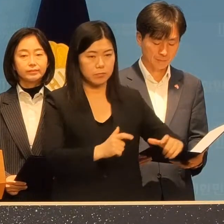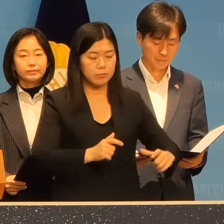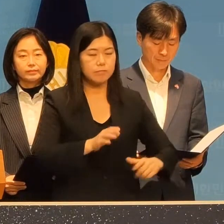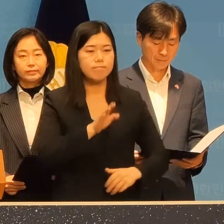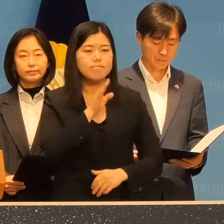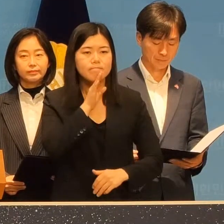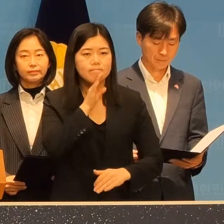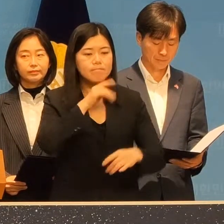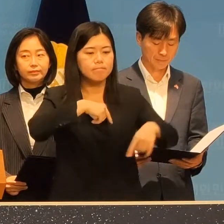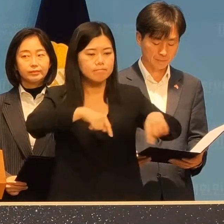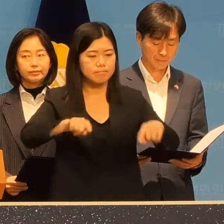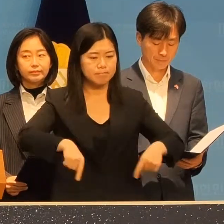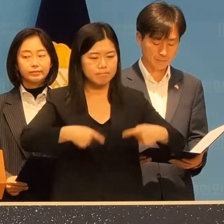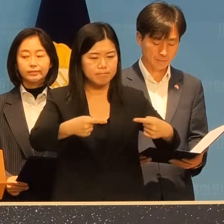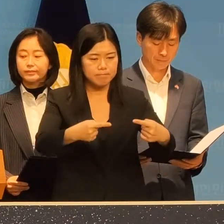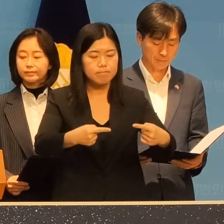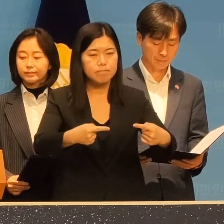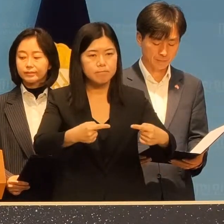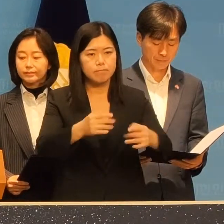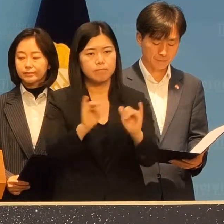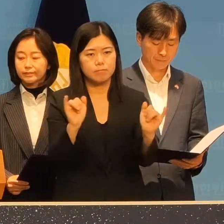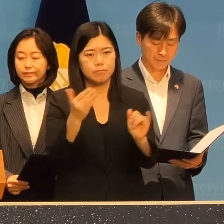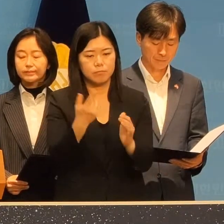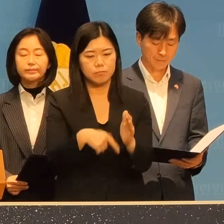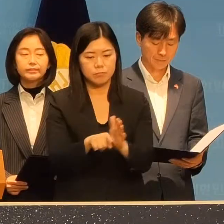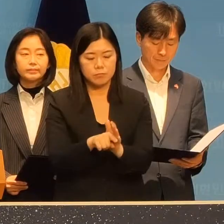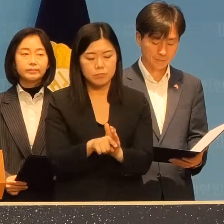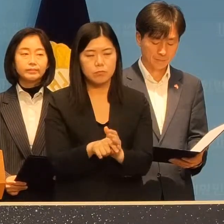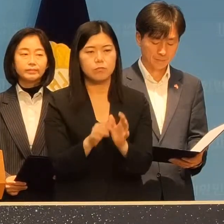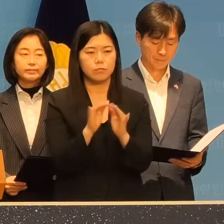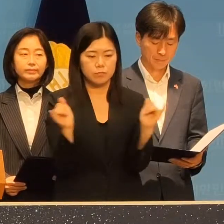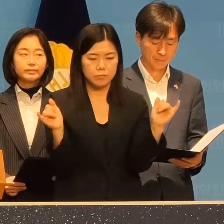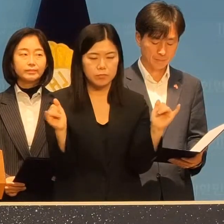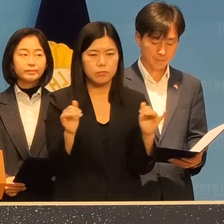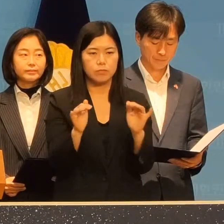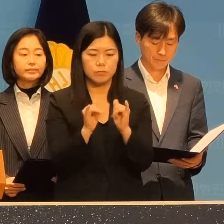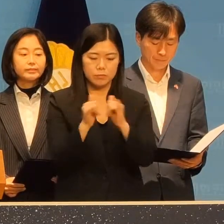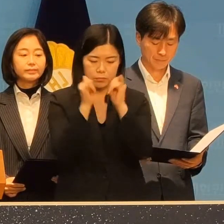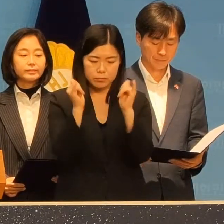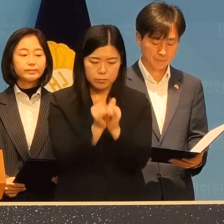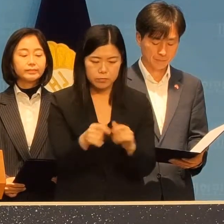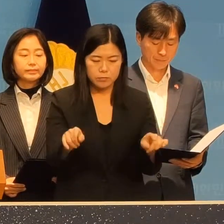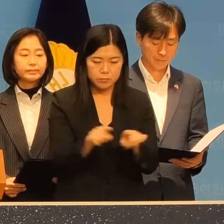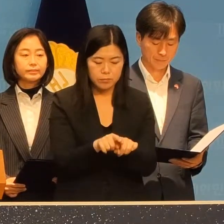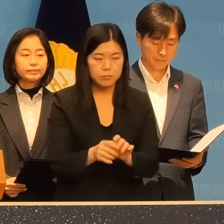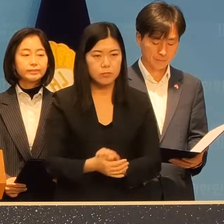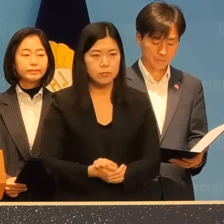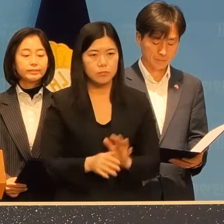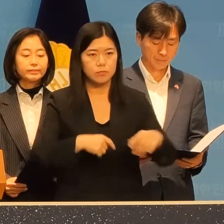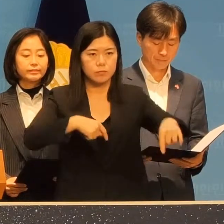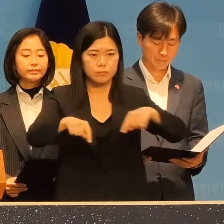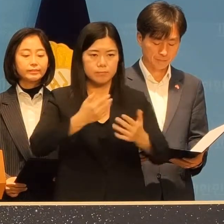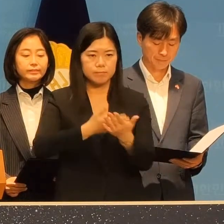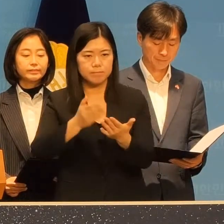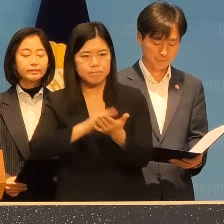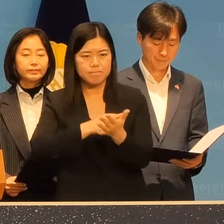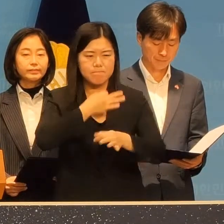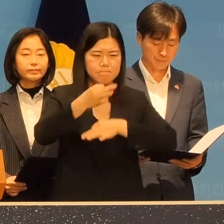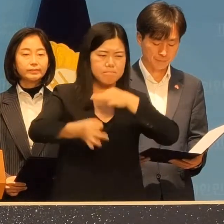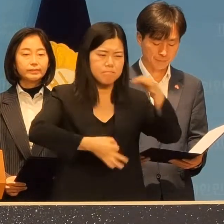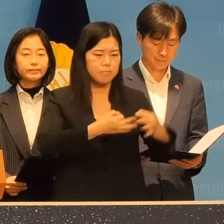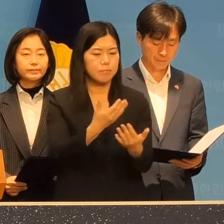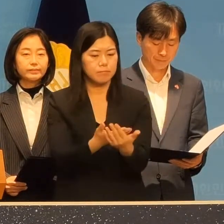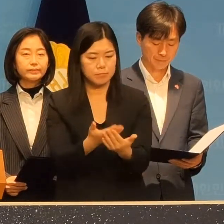진정한 정치 참여의 주인이 될 수 있도록 국민과 시민사회도 함께 정치개혁의 목소리를